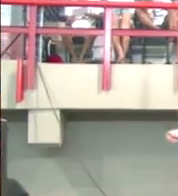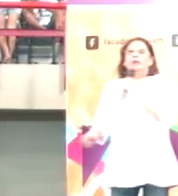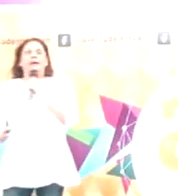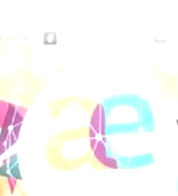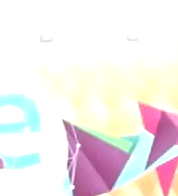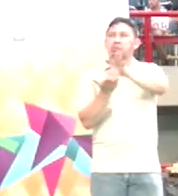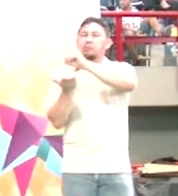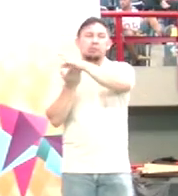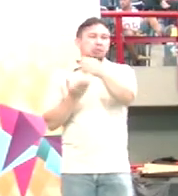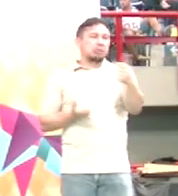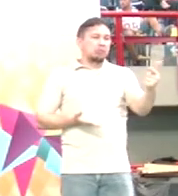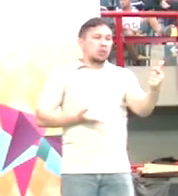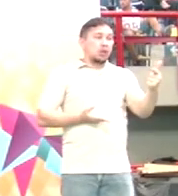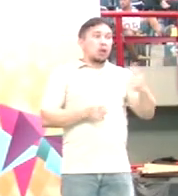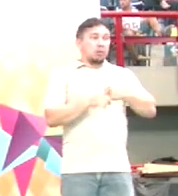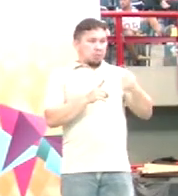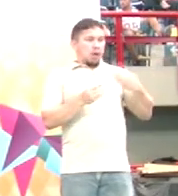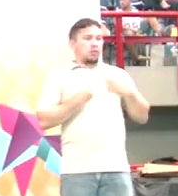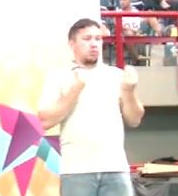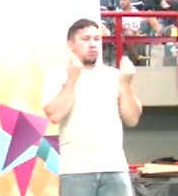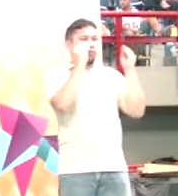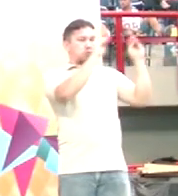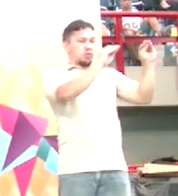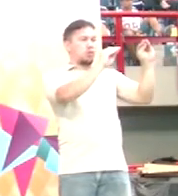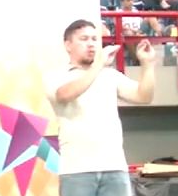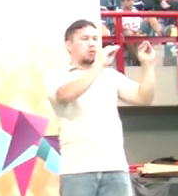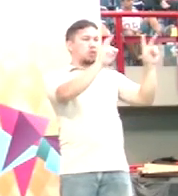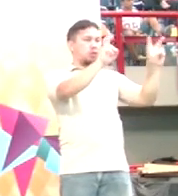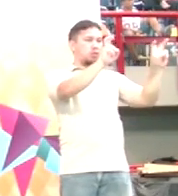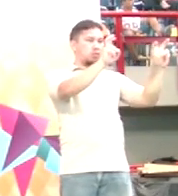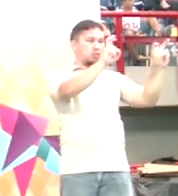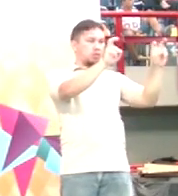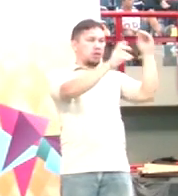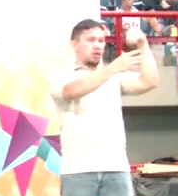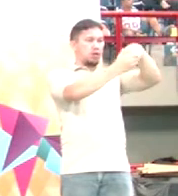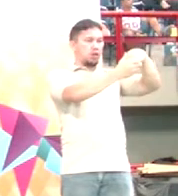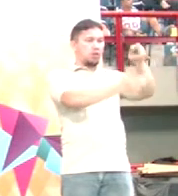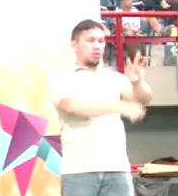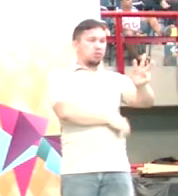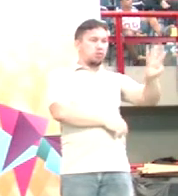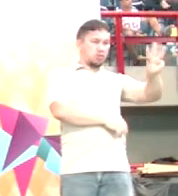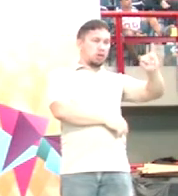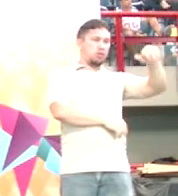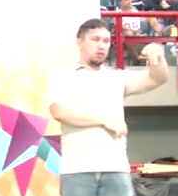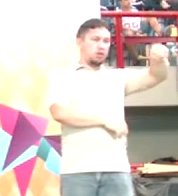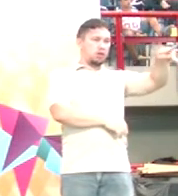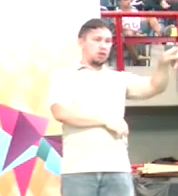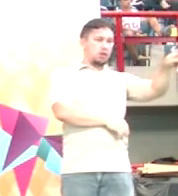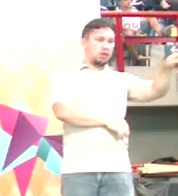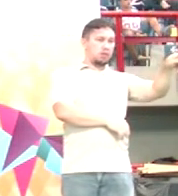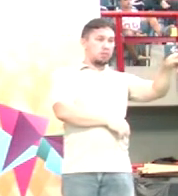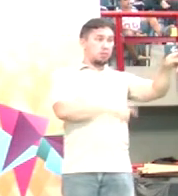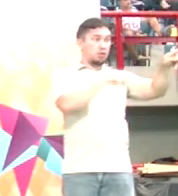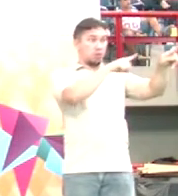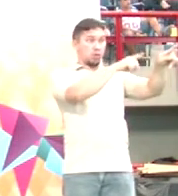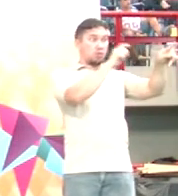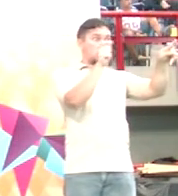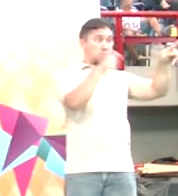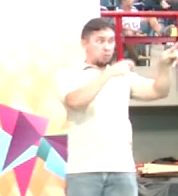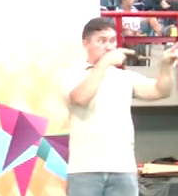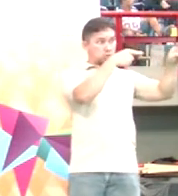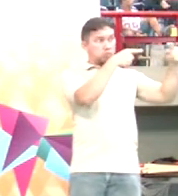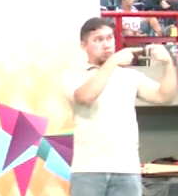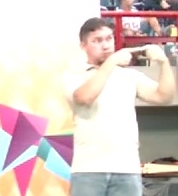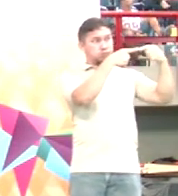saiu, mas eles colocaram uma observação no site, dizendo o seguinte, que tudo que eles